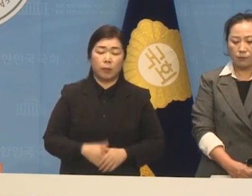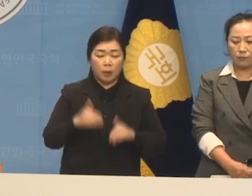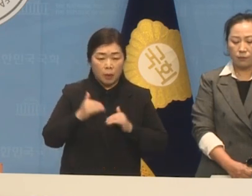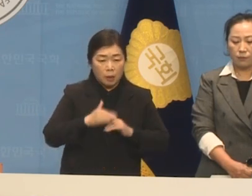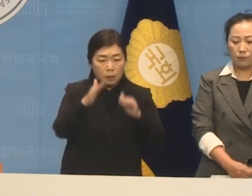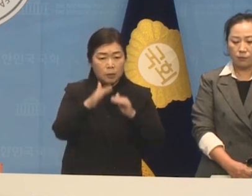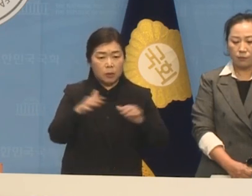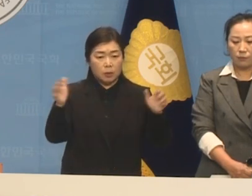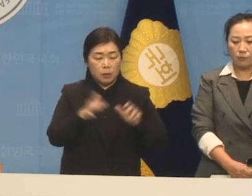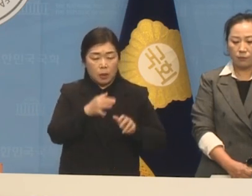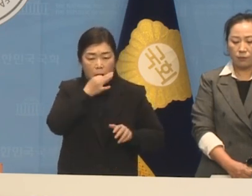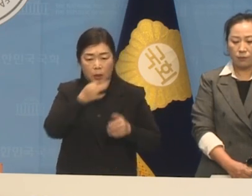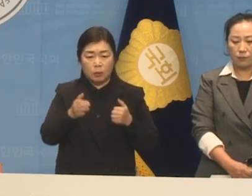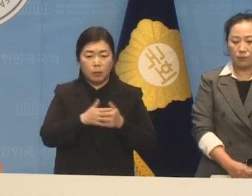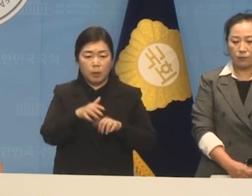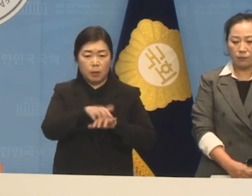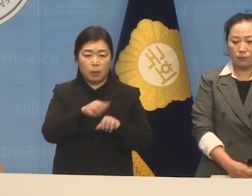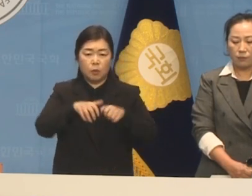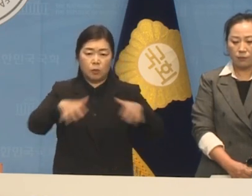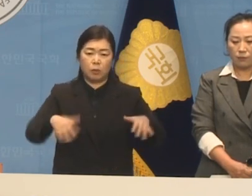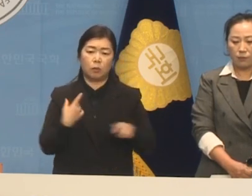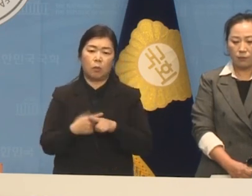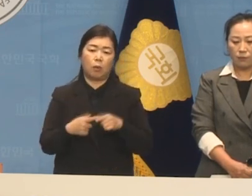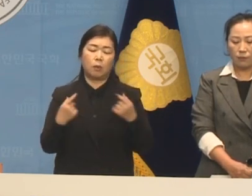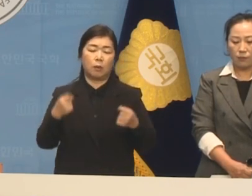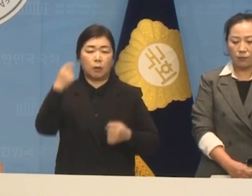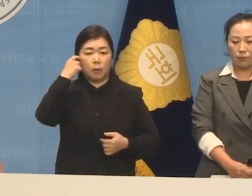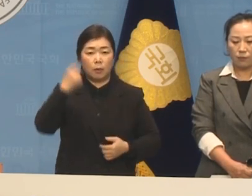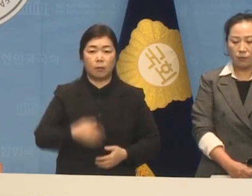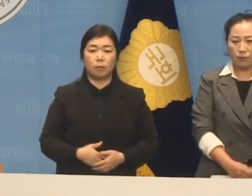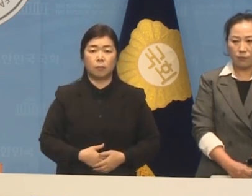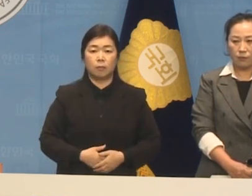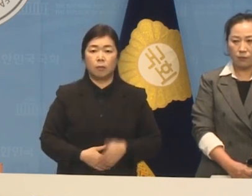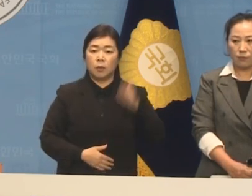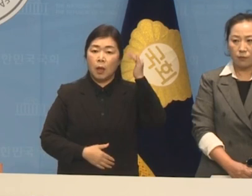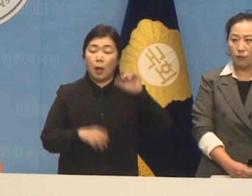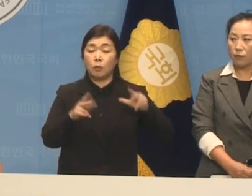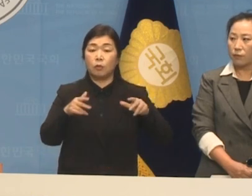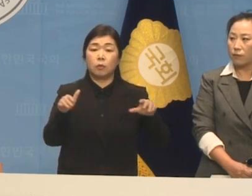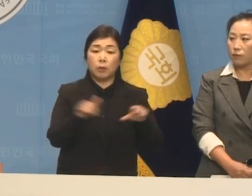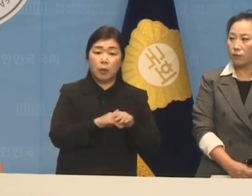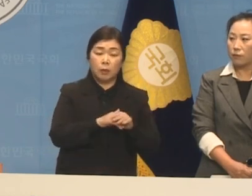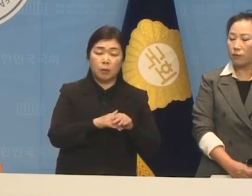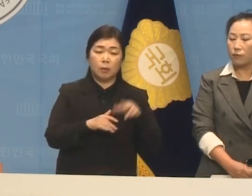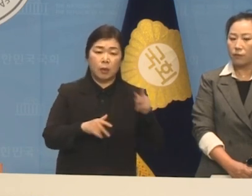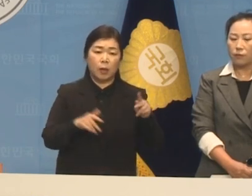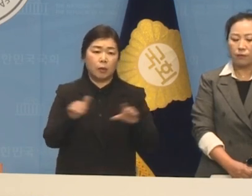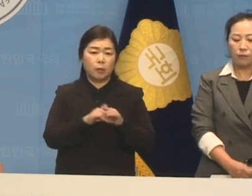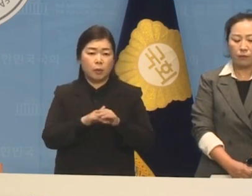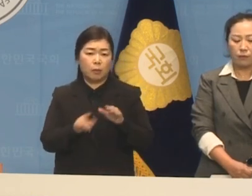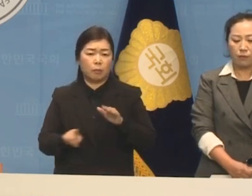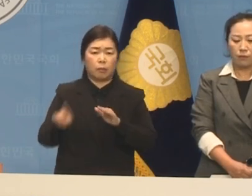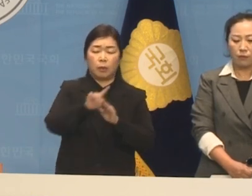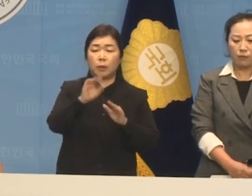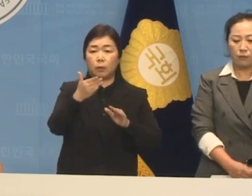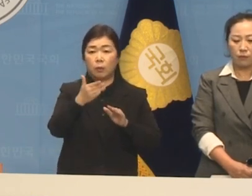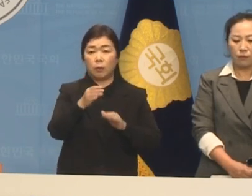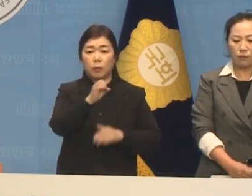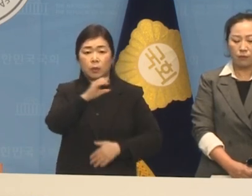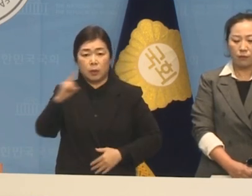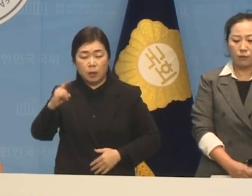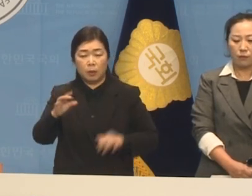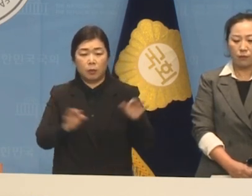정교하게 움직이는 것이 다단계 조직과 같습니다. K컬처 문화예술 세계 최고의 탑이 되었고